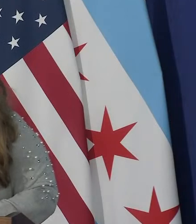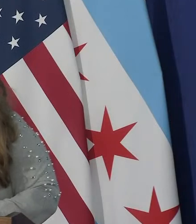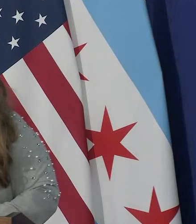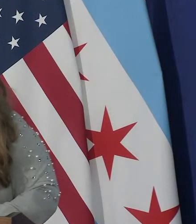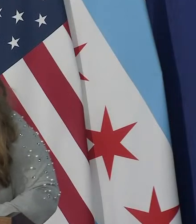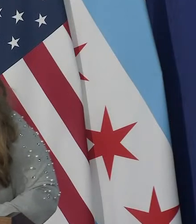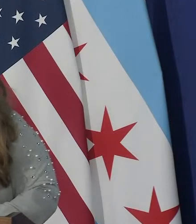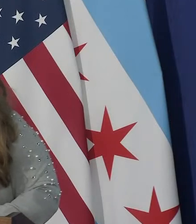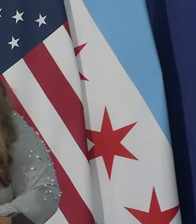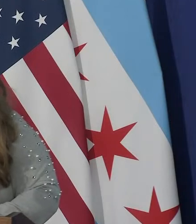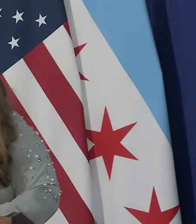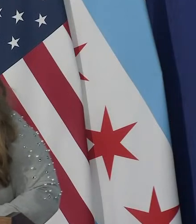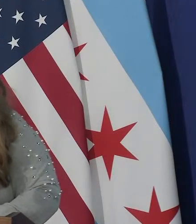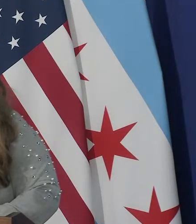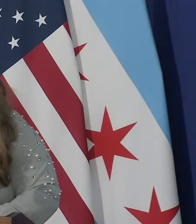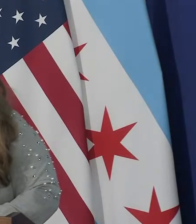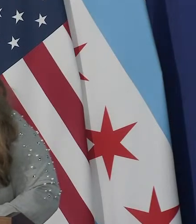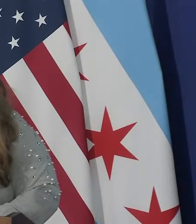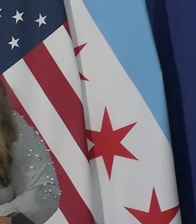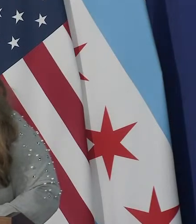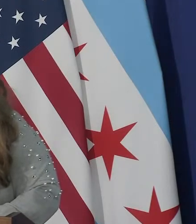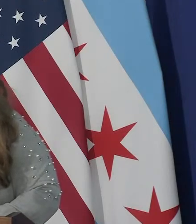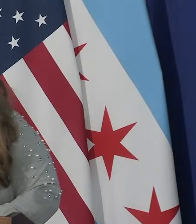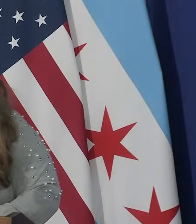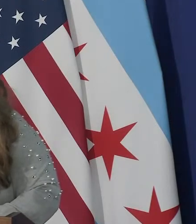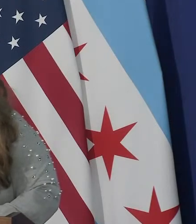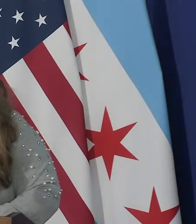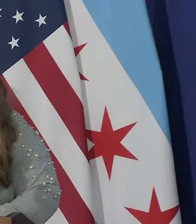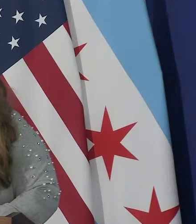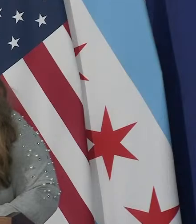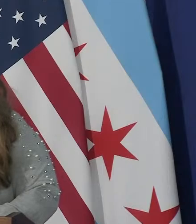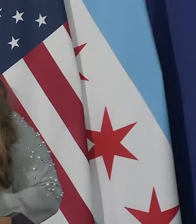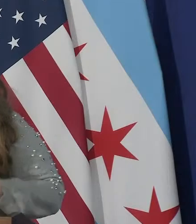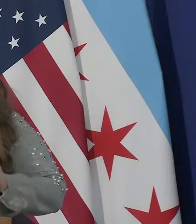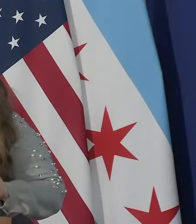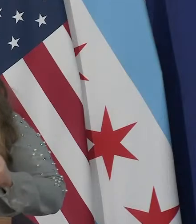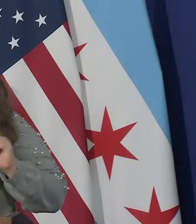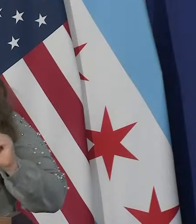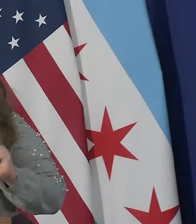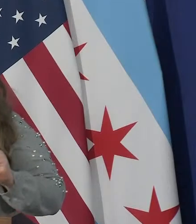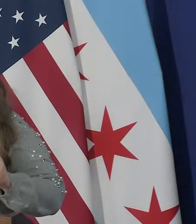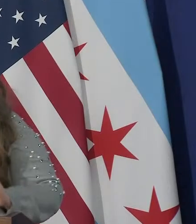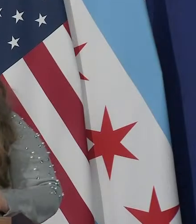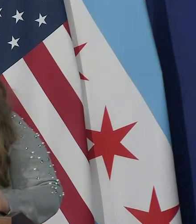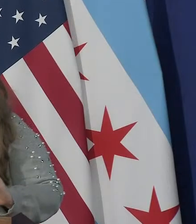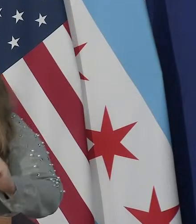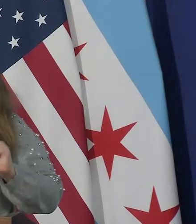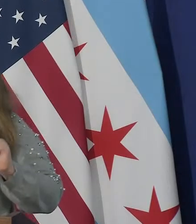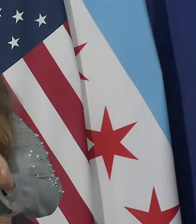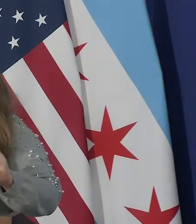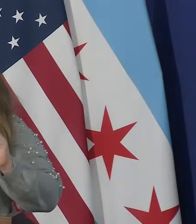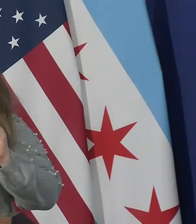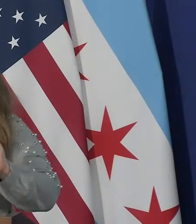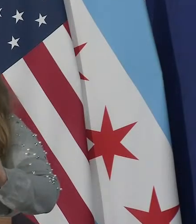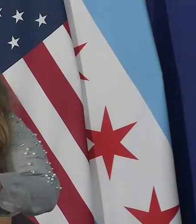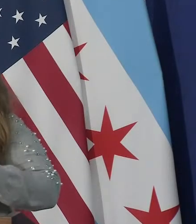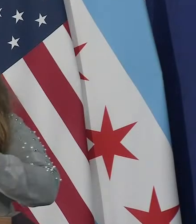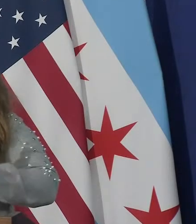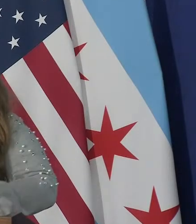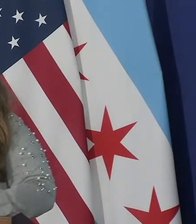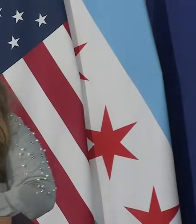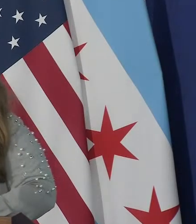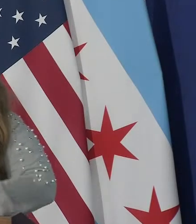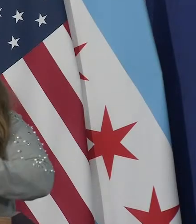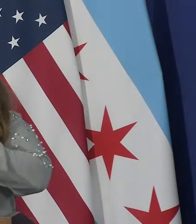recientemente pasó las primeras etapas. Esto significa que los habitantes de Chicago mayores de 65 años y grupos